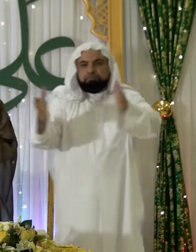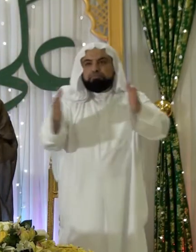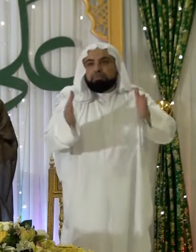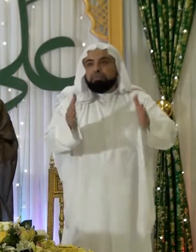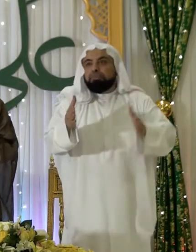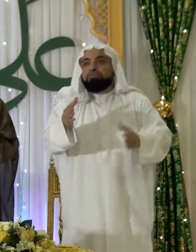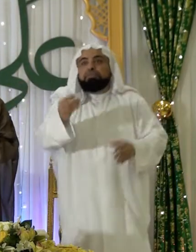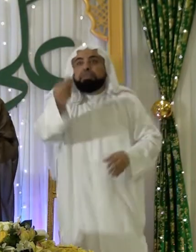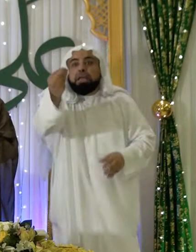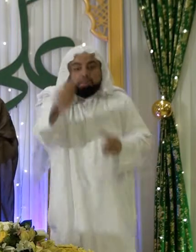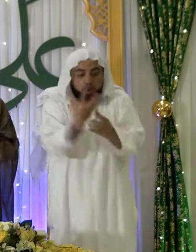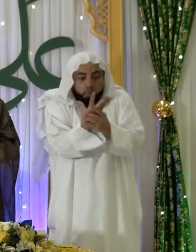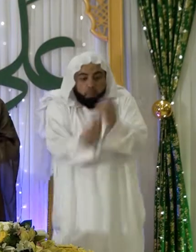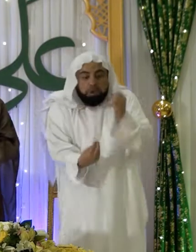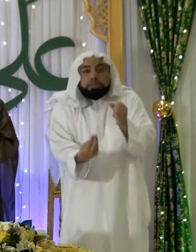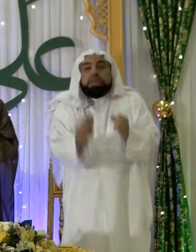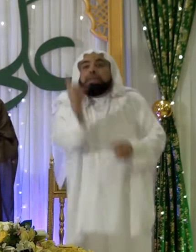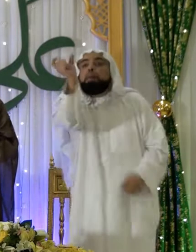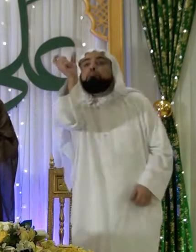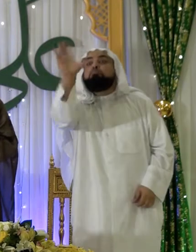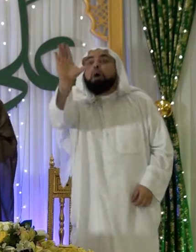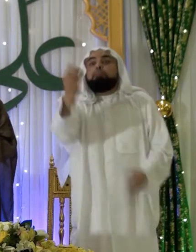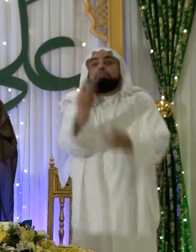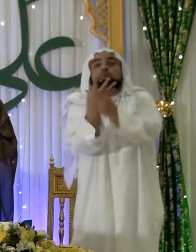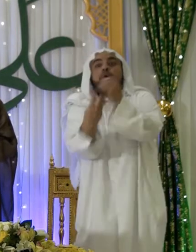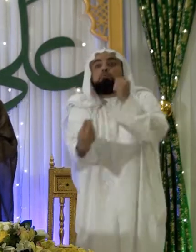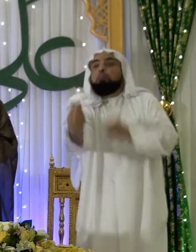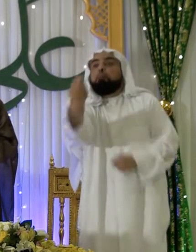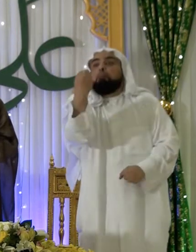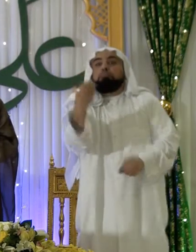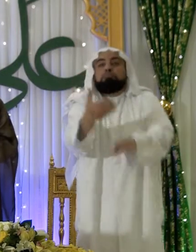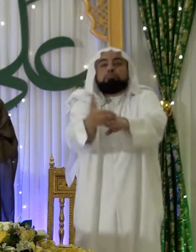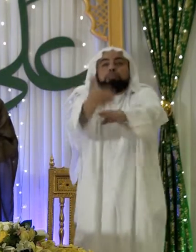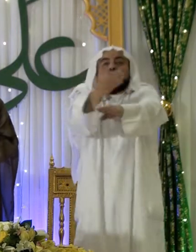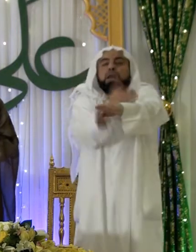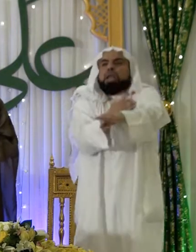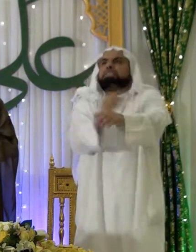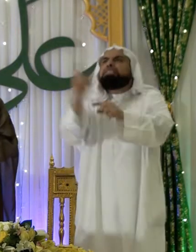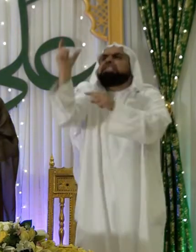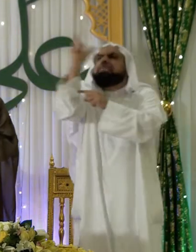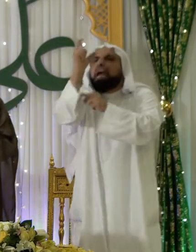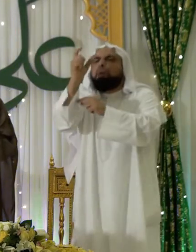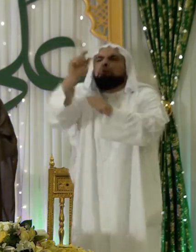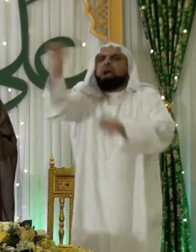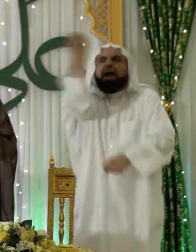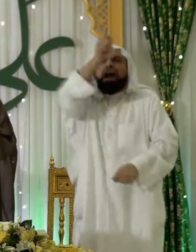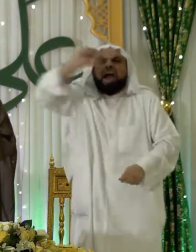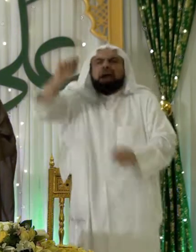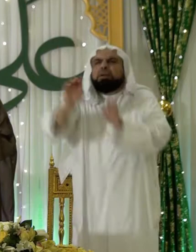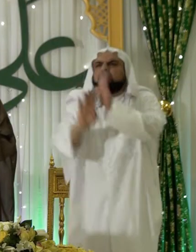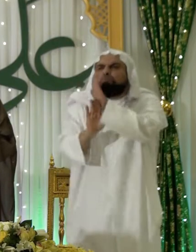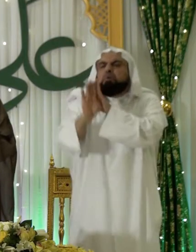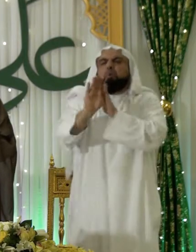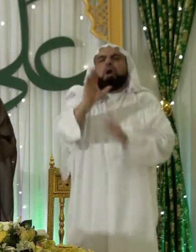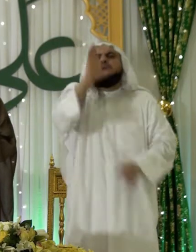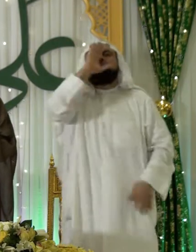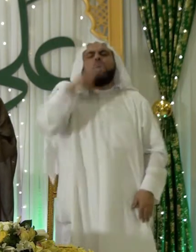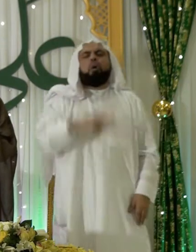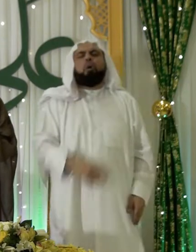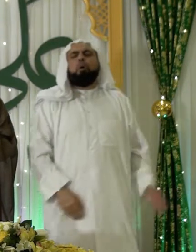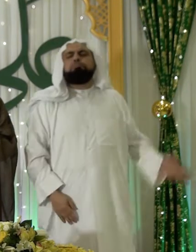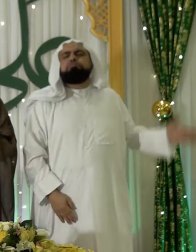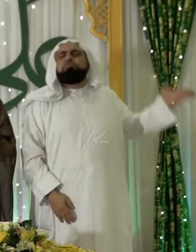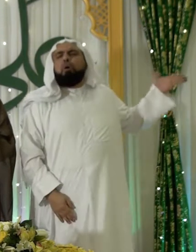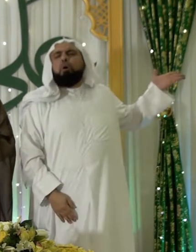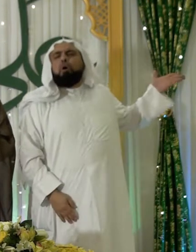يعني قبل أن يؤذن إلى رسول الله بالإنذار والتبليغ، كان علي عليه